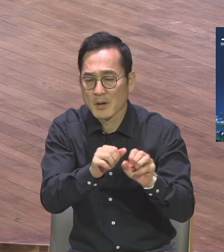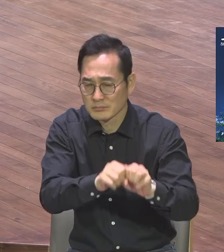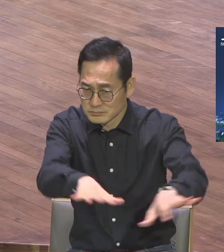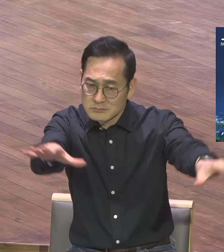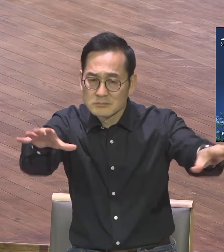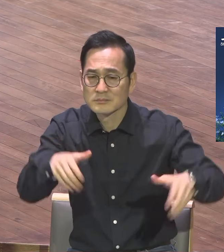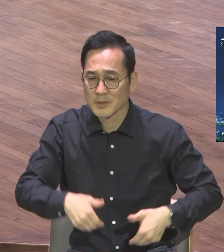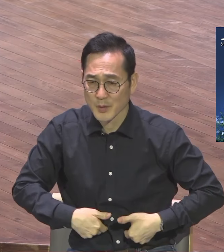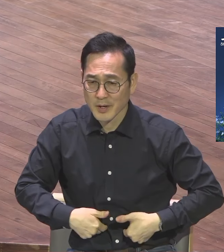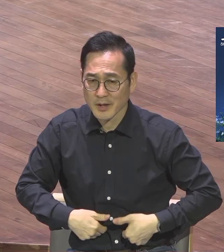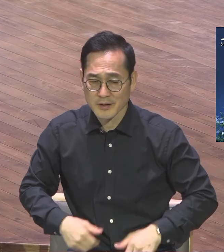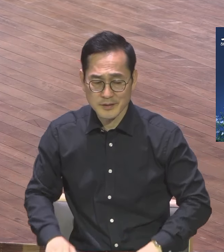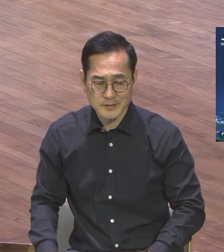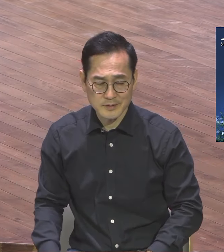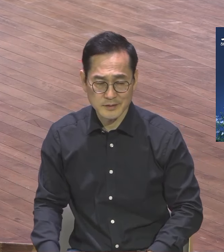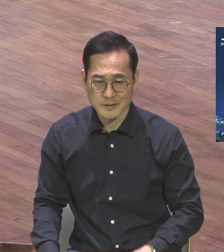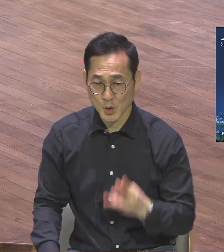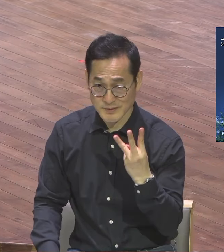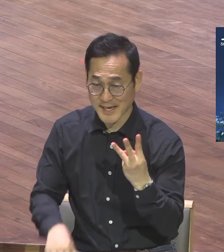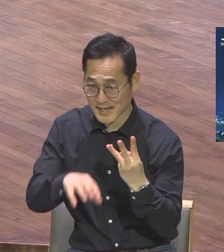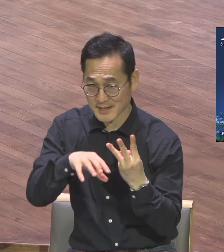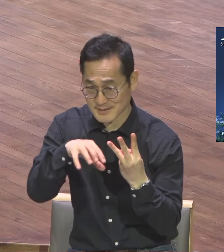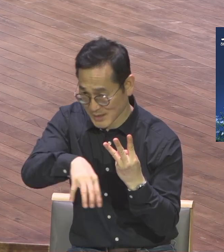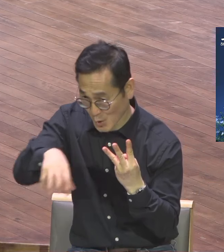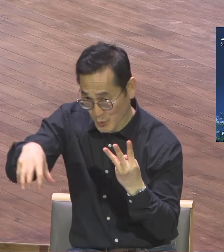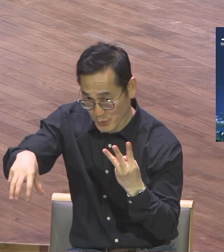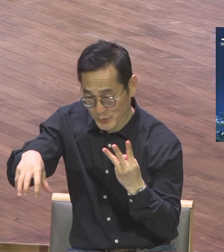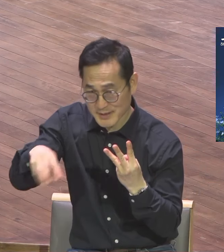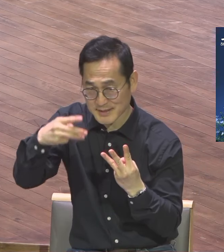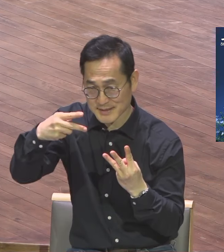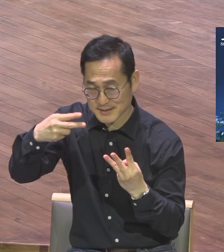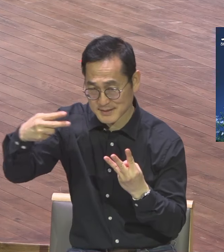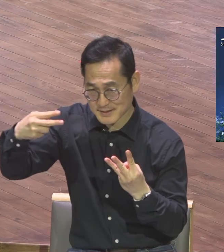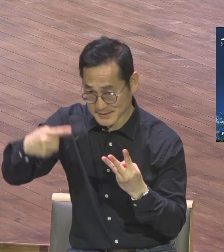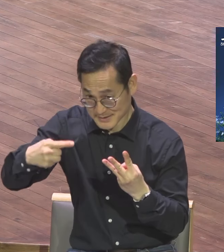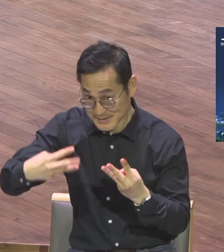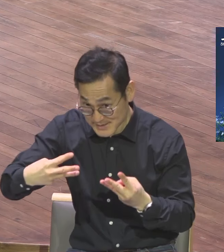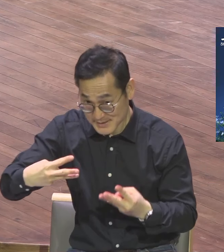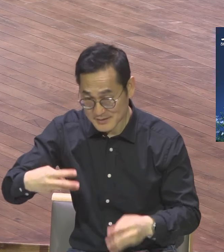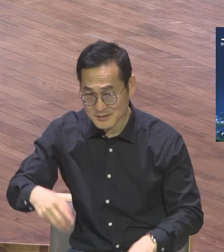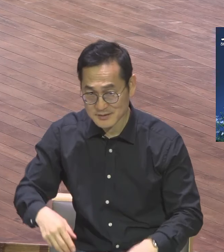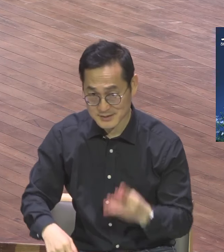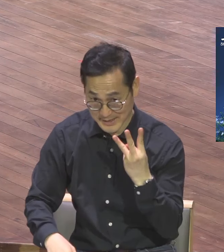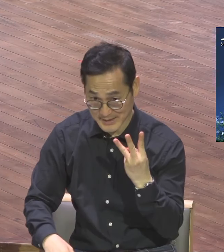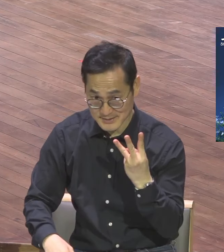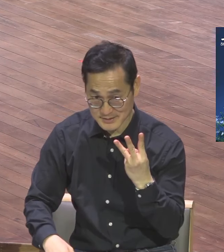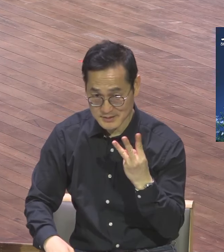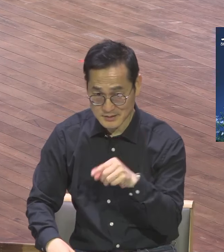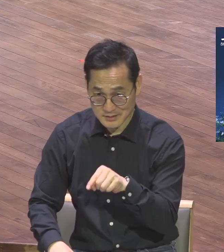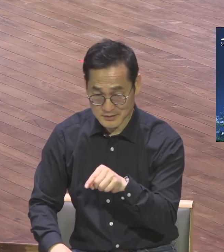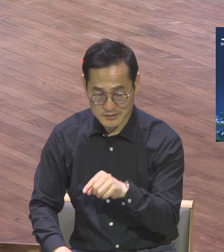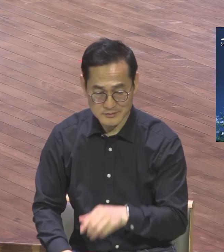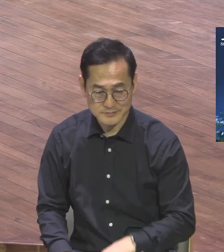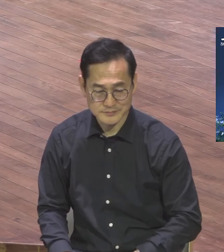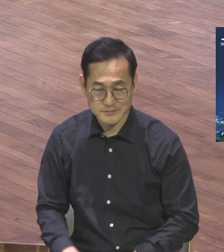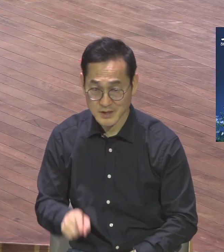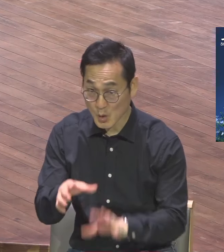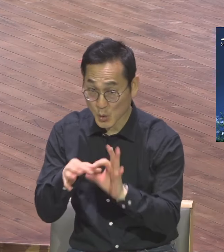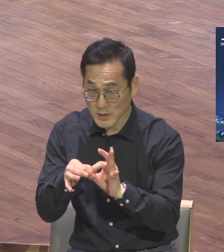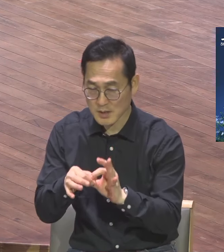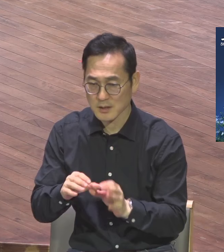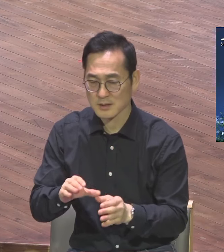그리고 세 가지 뜰 사역, 검토 시대 사역이 정말 중요합니다. 이 사역을 통해서 거기서 절대